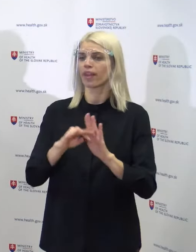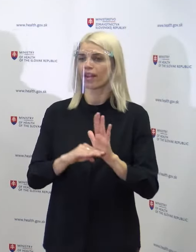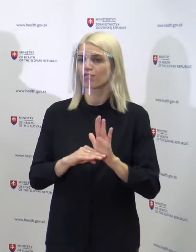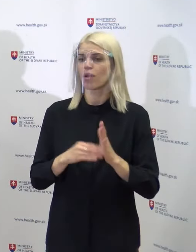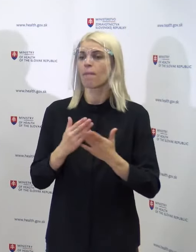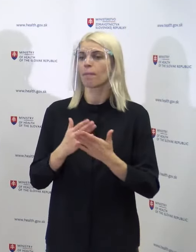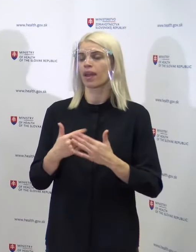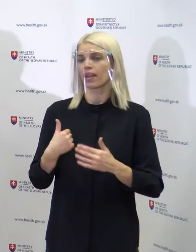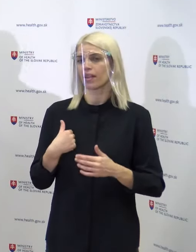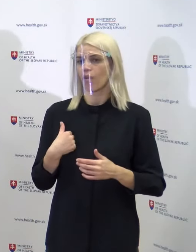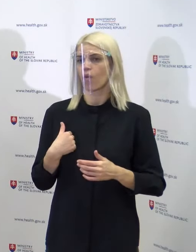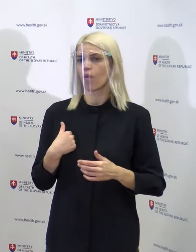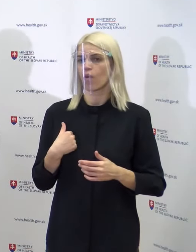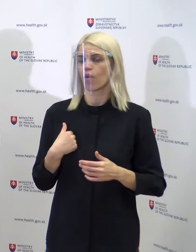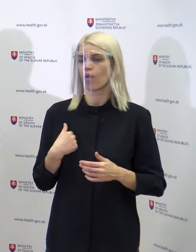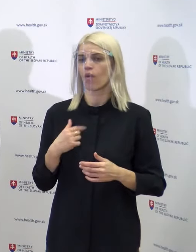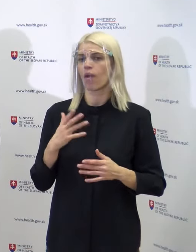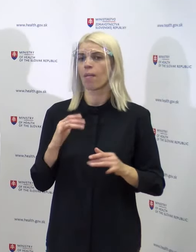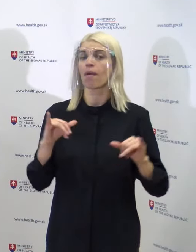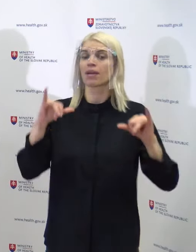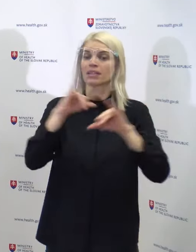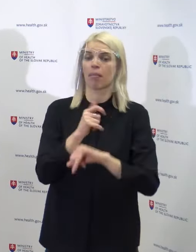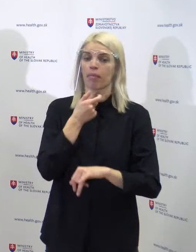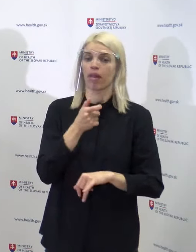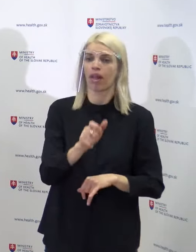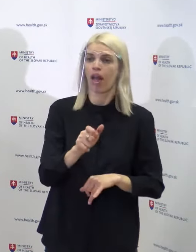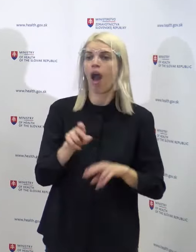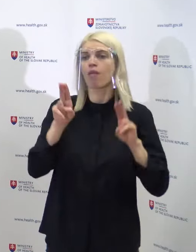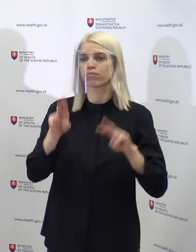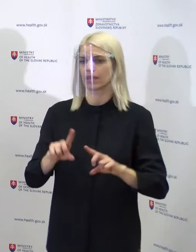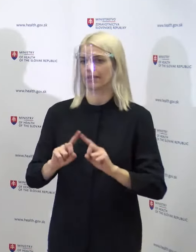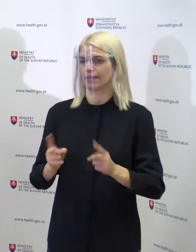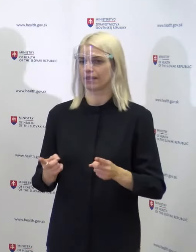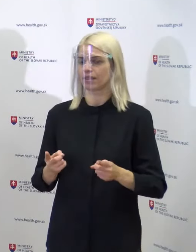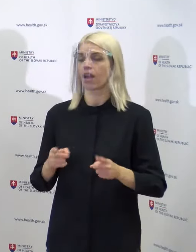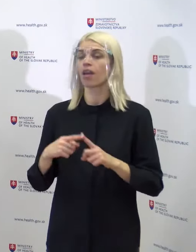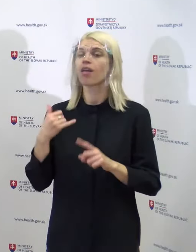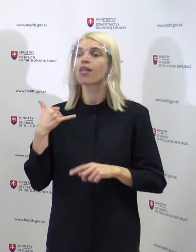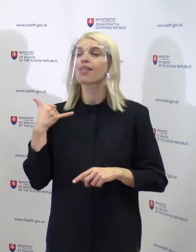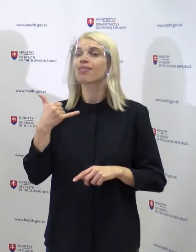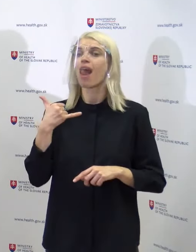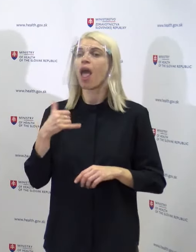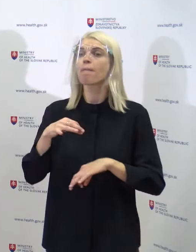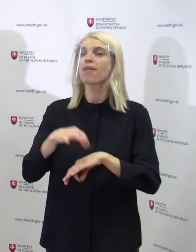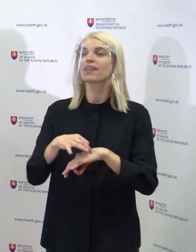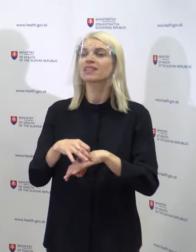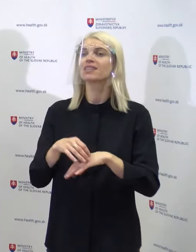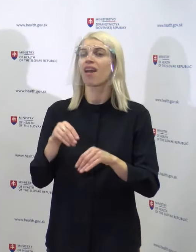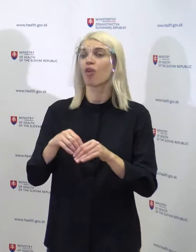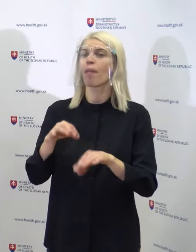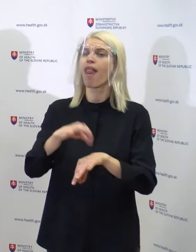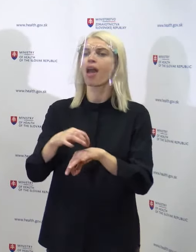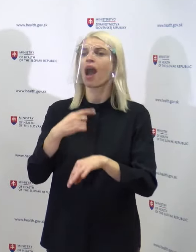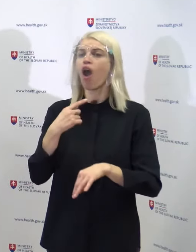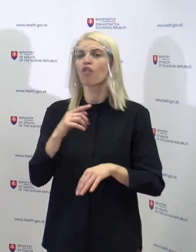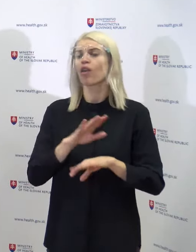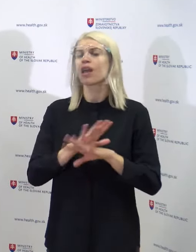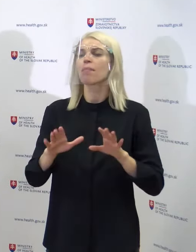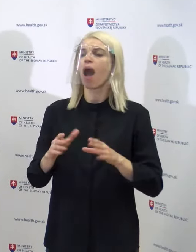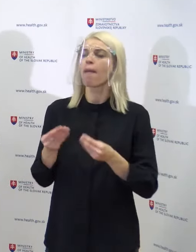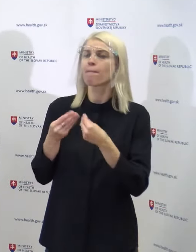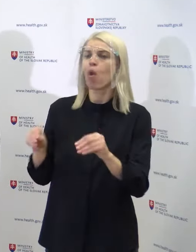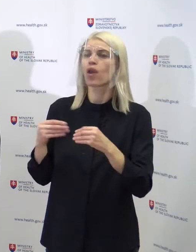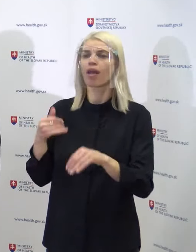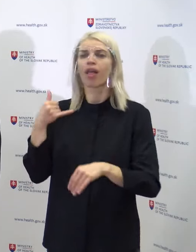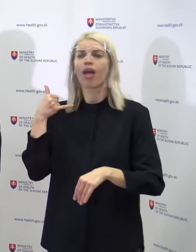bol by som rád, keby sme si nemýlili pojmy. Telemedicína, ako ju asi vy vnímate, lekári, je to, že sa poskytujú rady cez